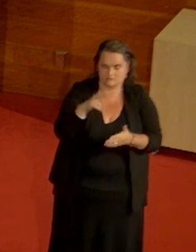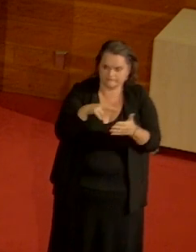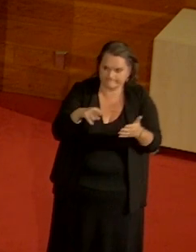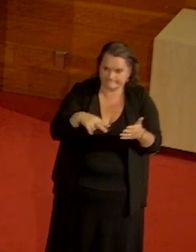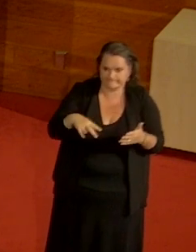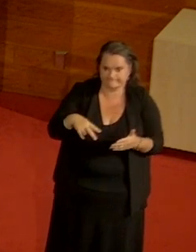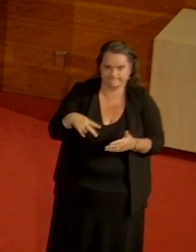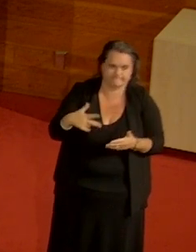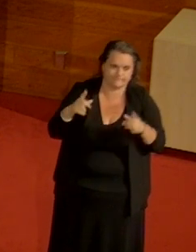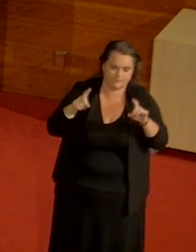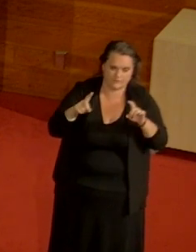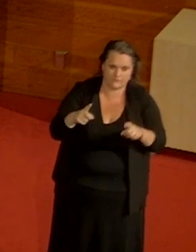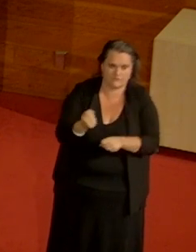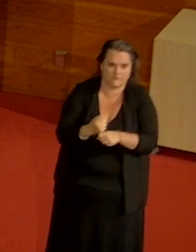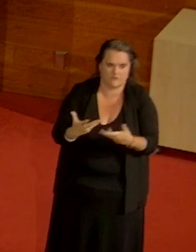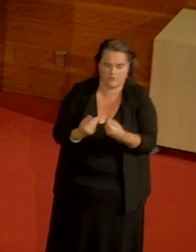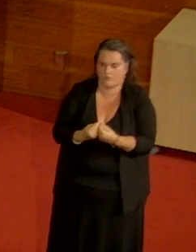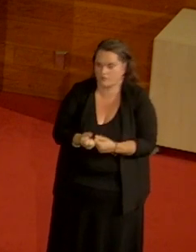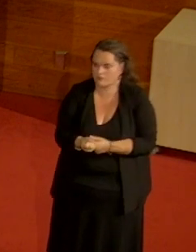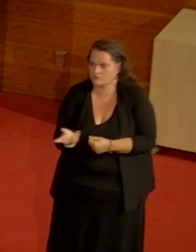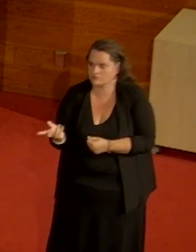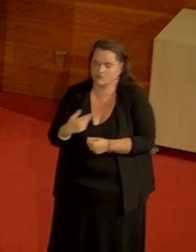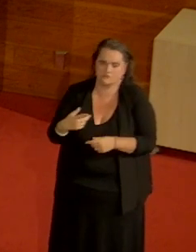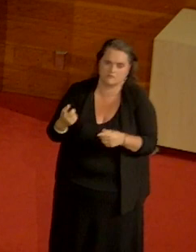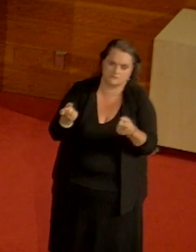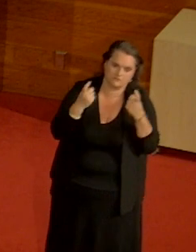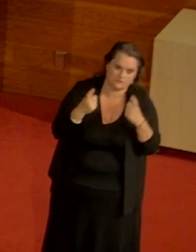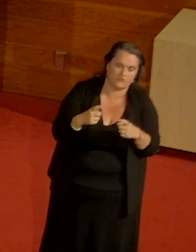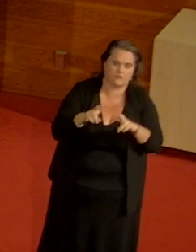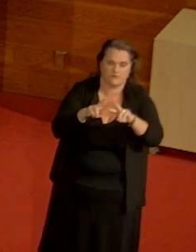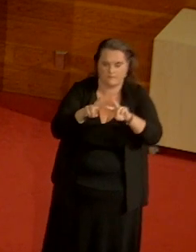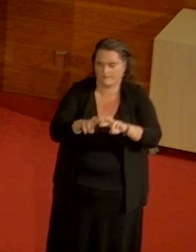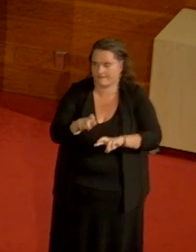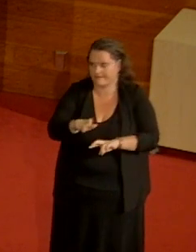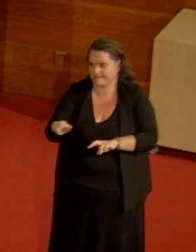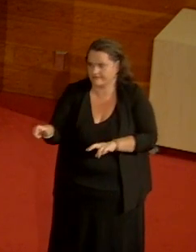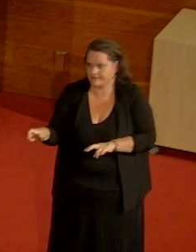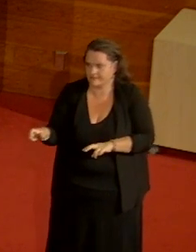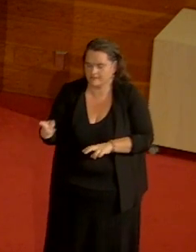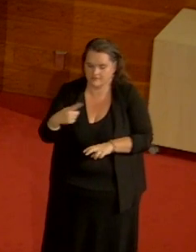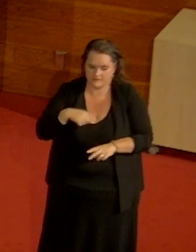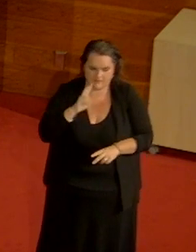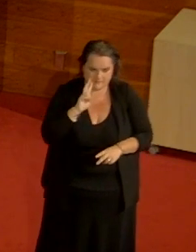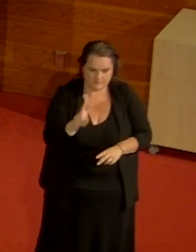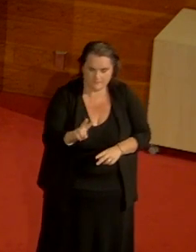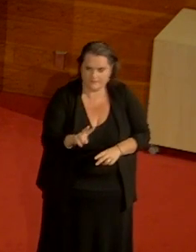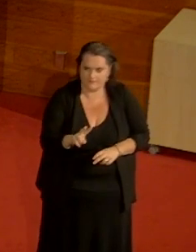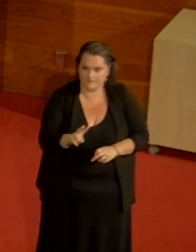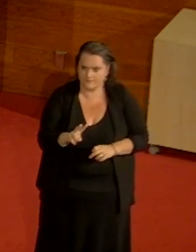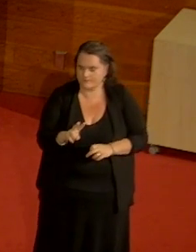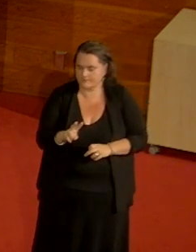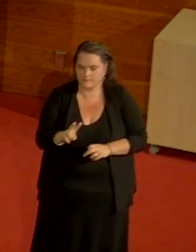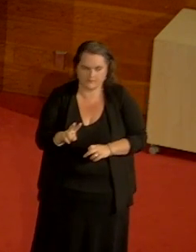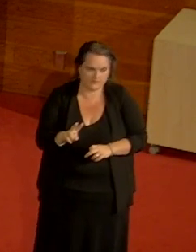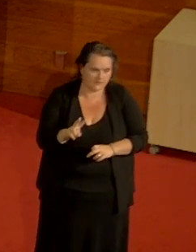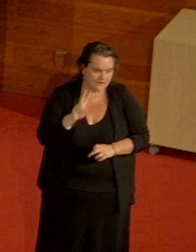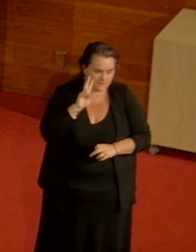trabajamos con otros cuando trabajamos con estudiantes con investigadores y cuando vemos e cuando